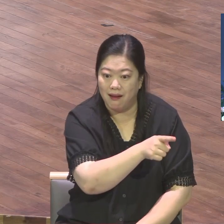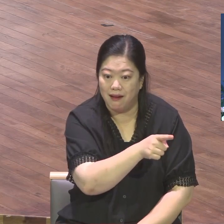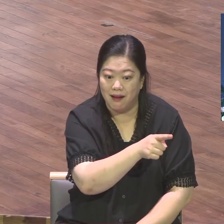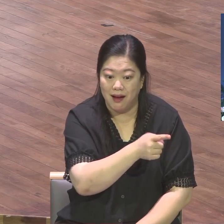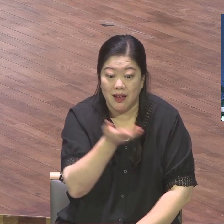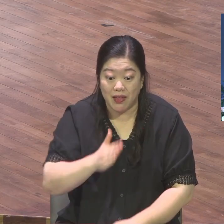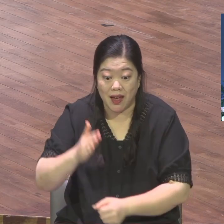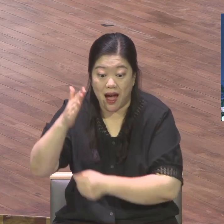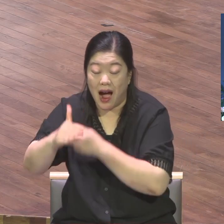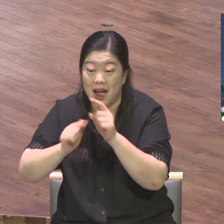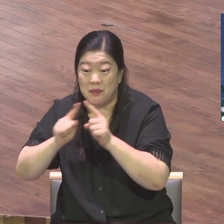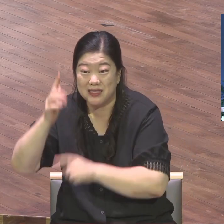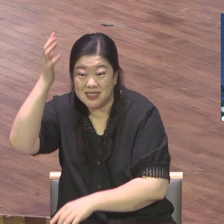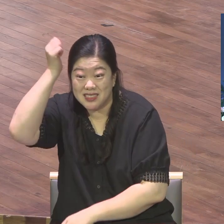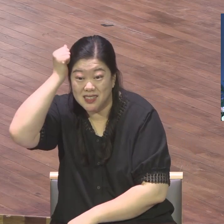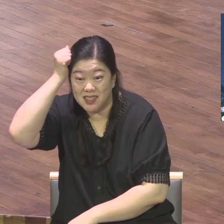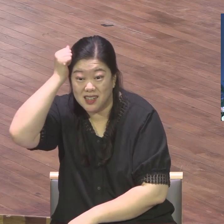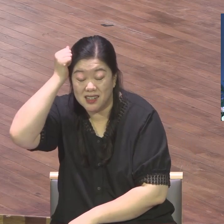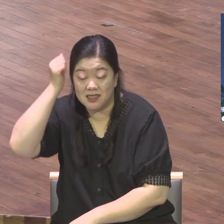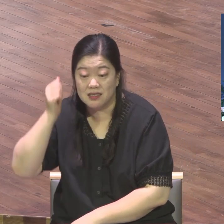잘 알잖아요.